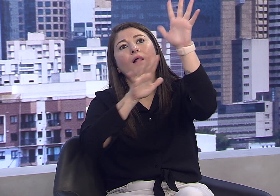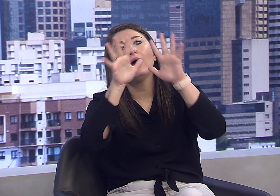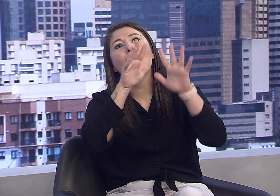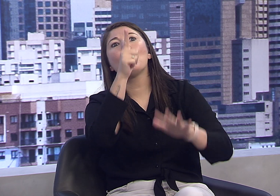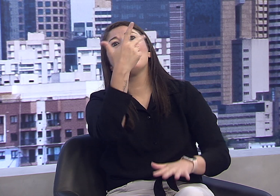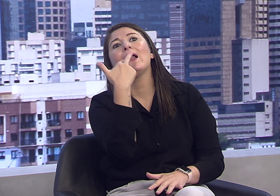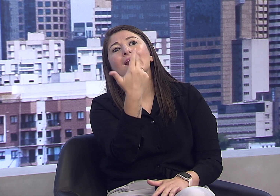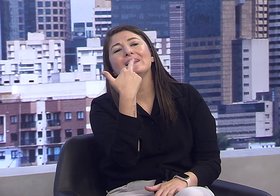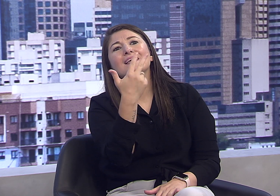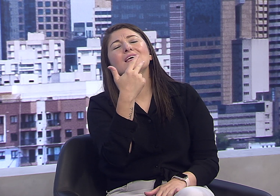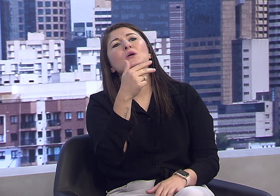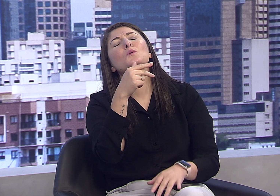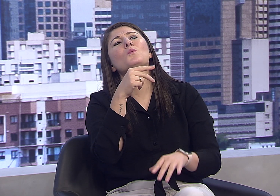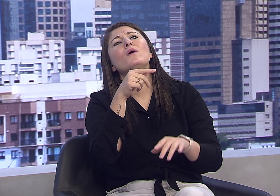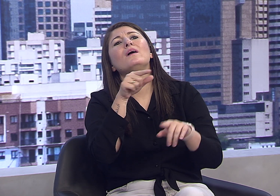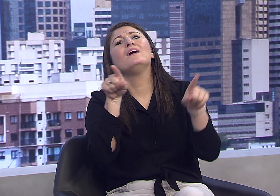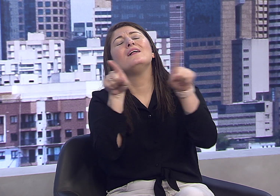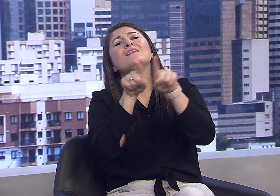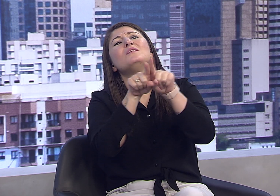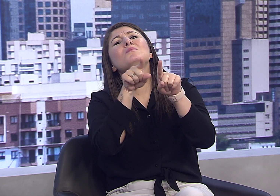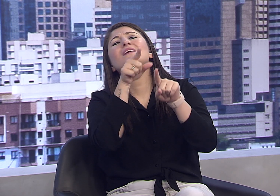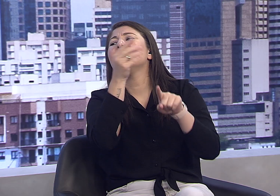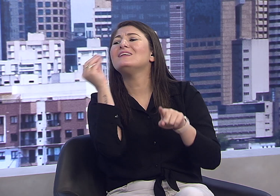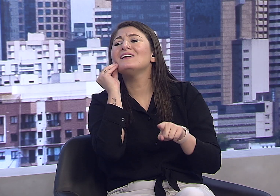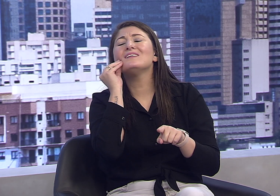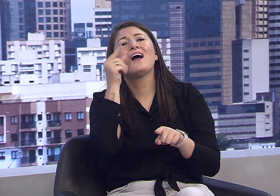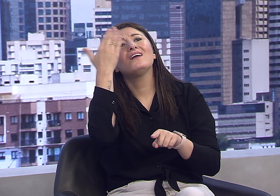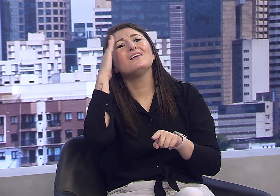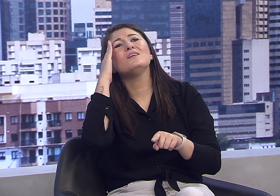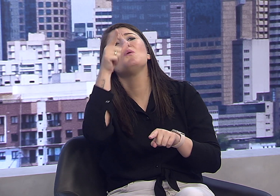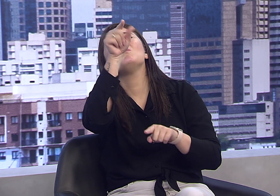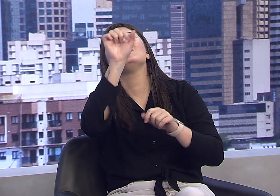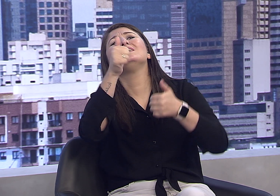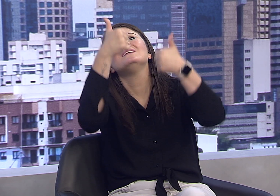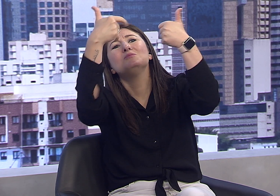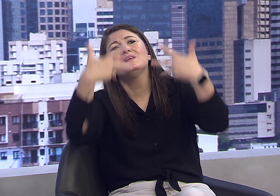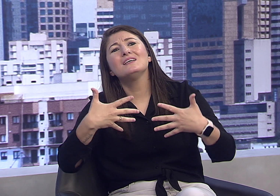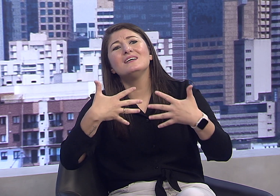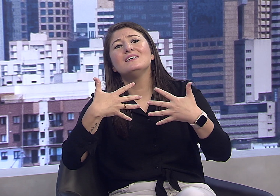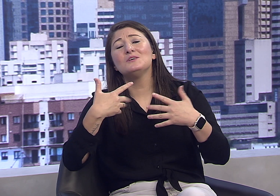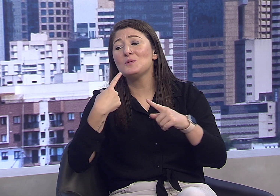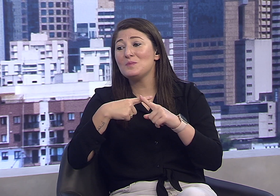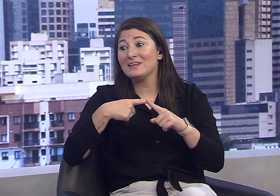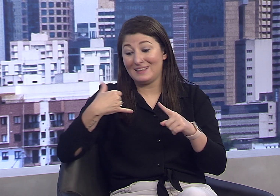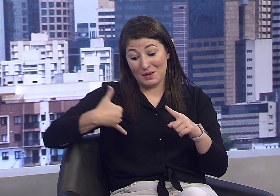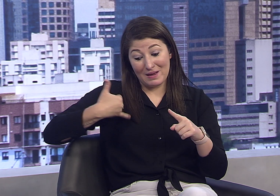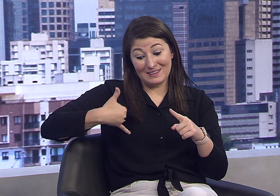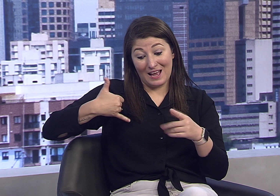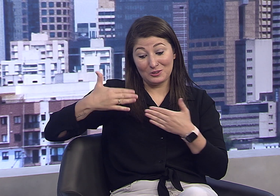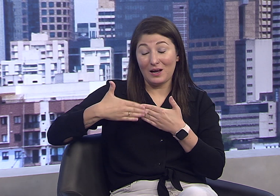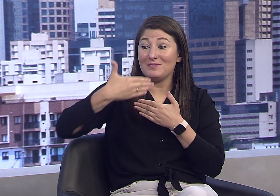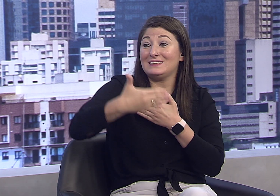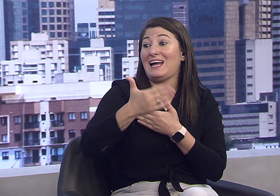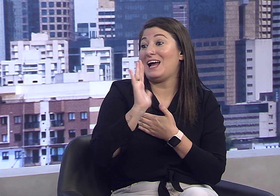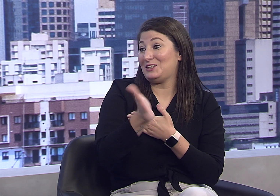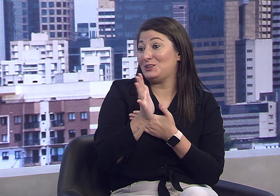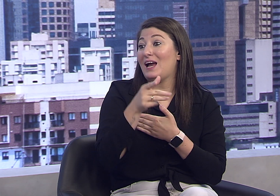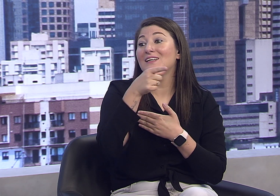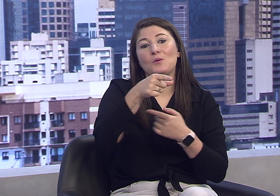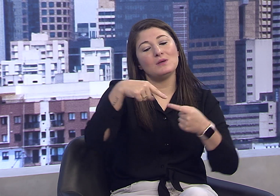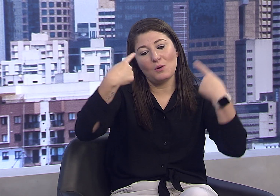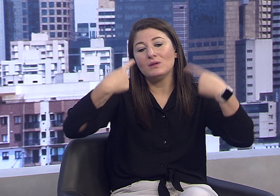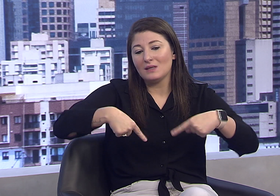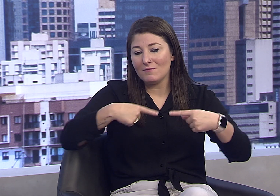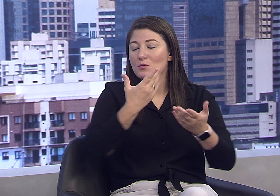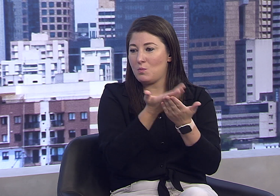Então, por exemplo, a gente vê o professor gesticulando, né? Sinalizando através da língua de sinais e conseguir